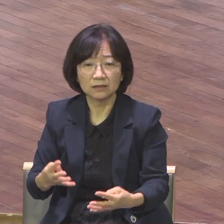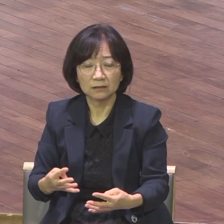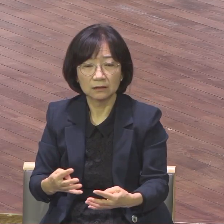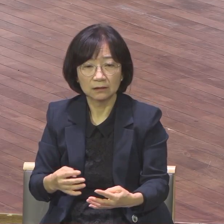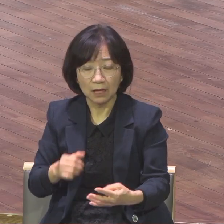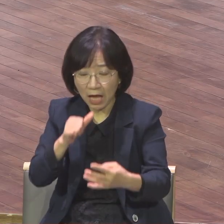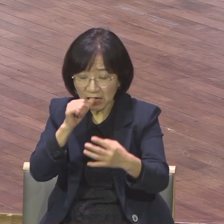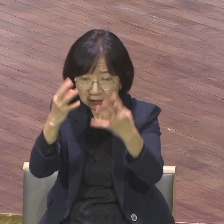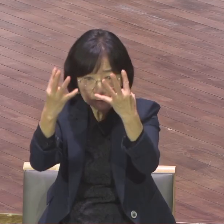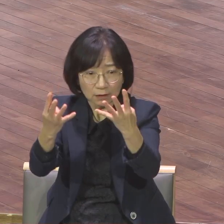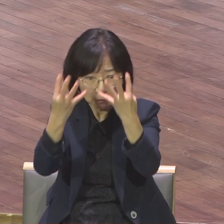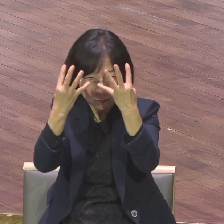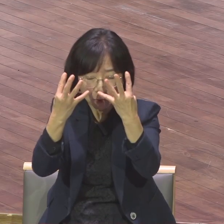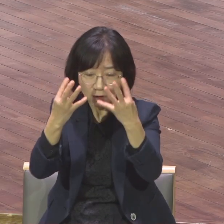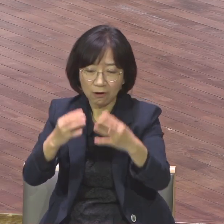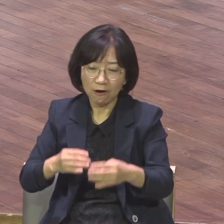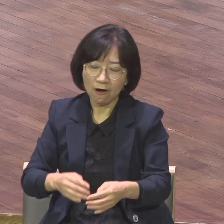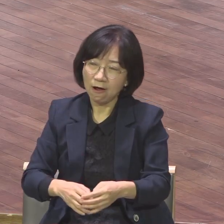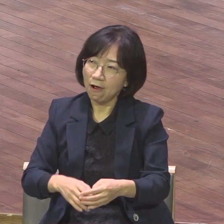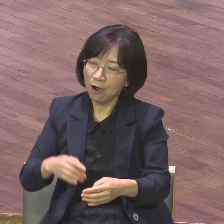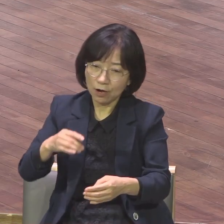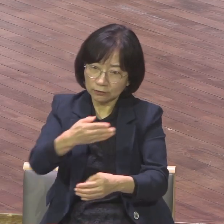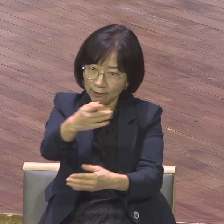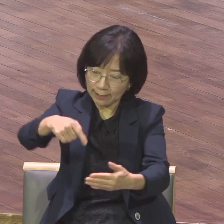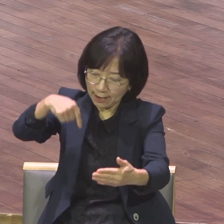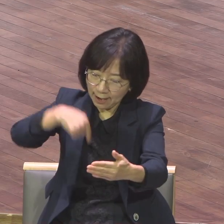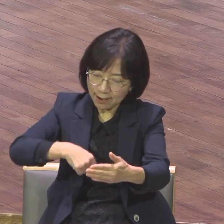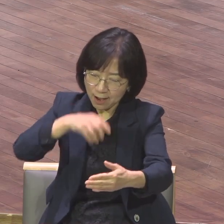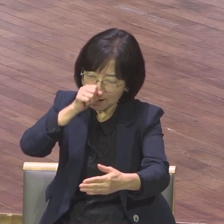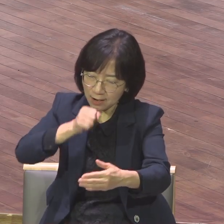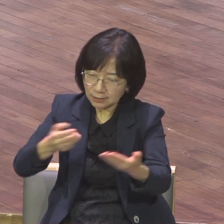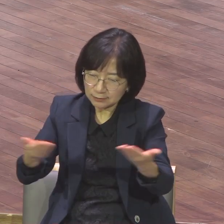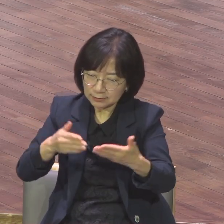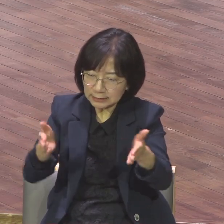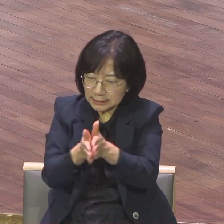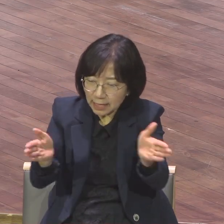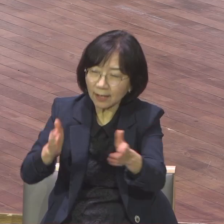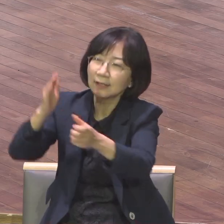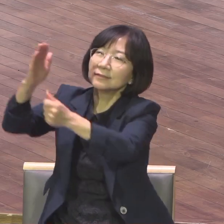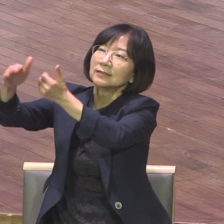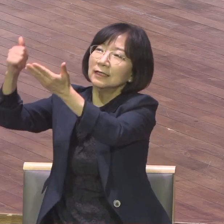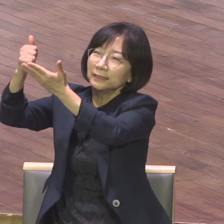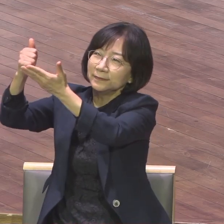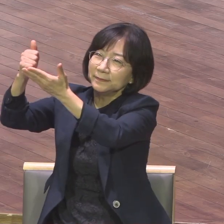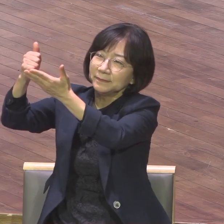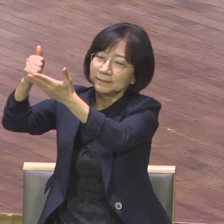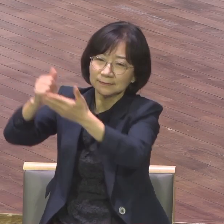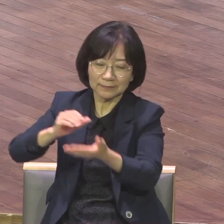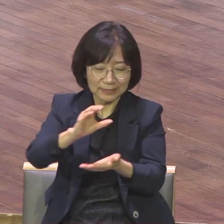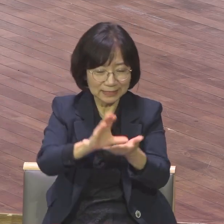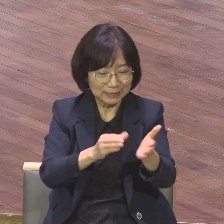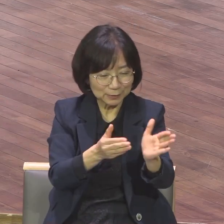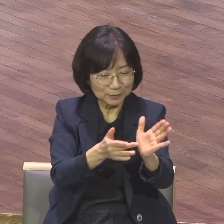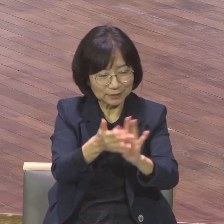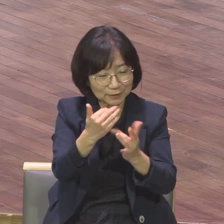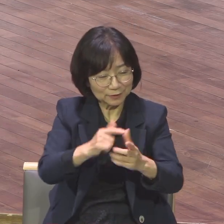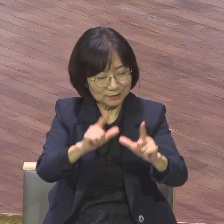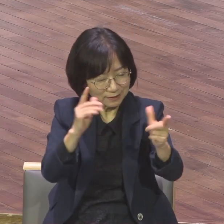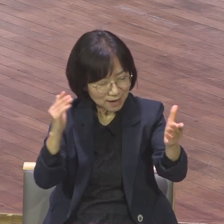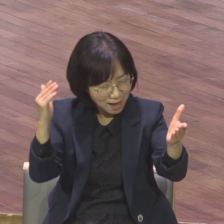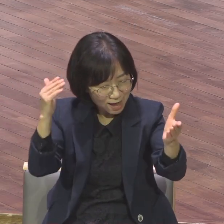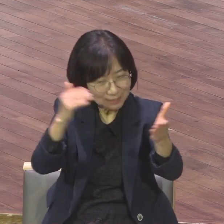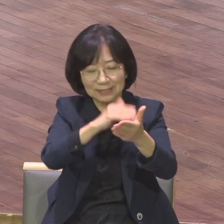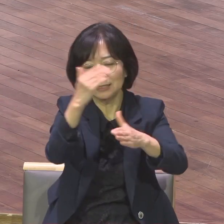감옥에서 너희에게 착한 일을 시작하시니가 그리스도 예수의 날까지 이루실지를 우리는